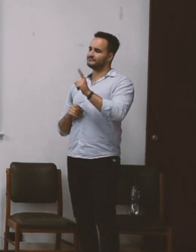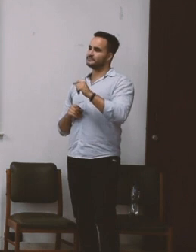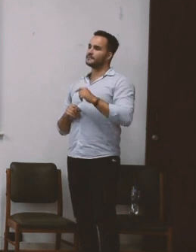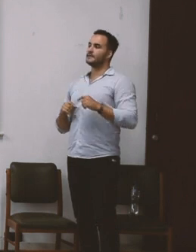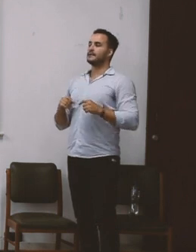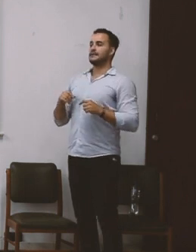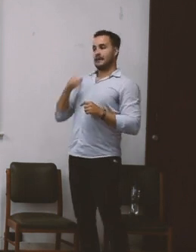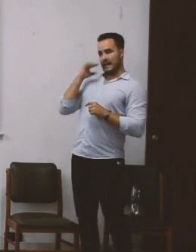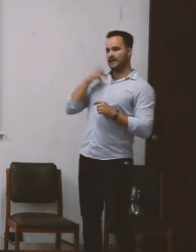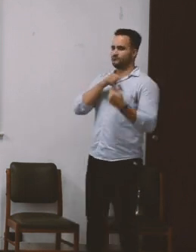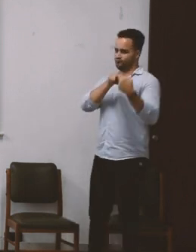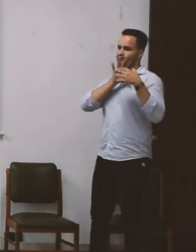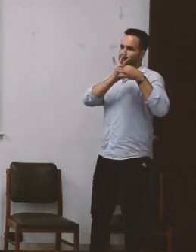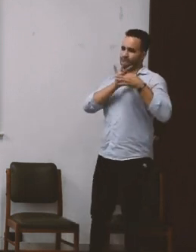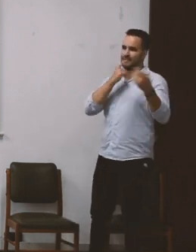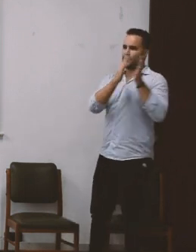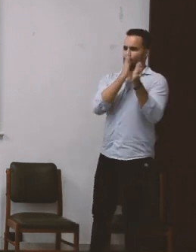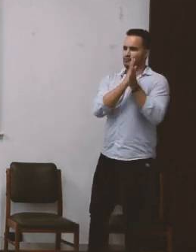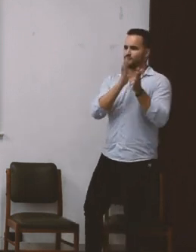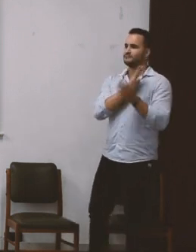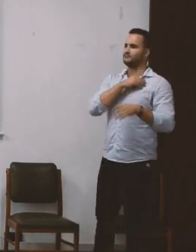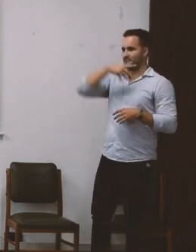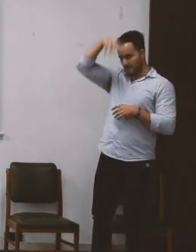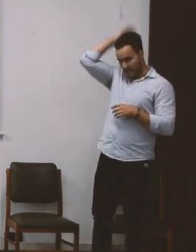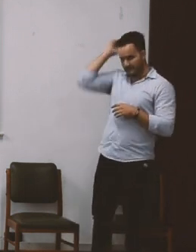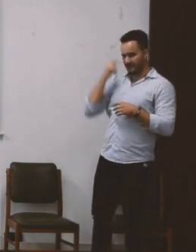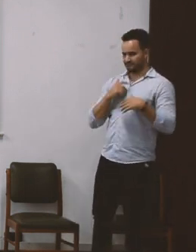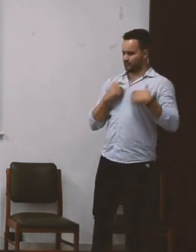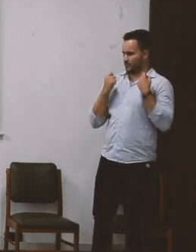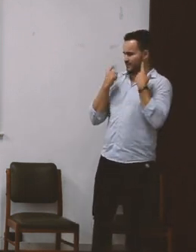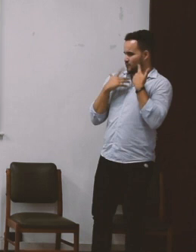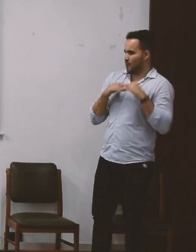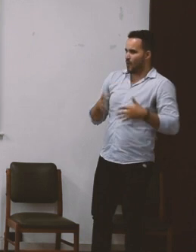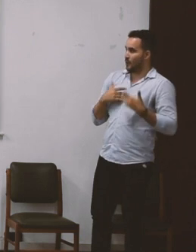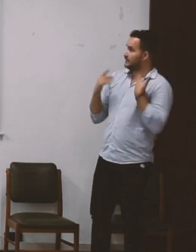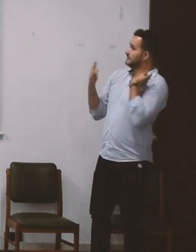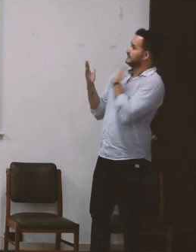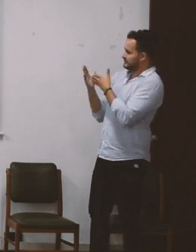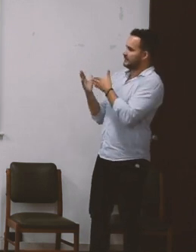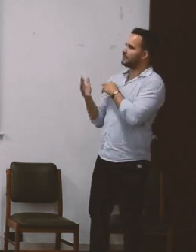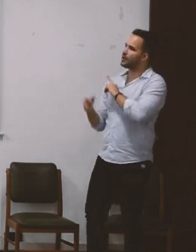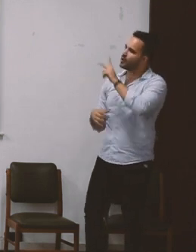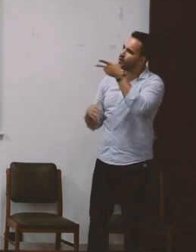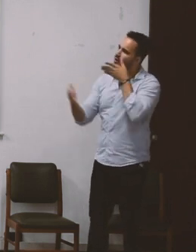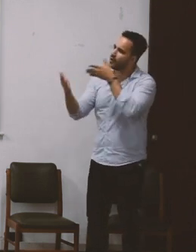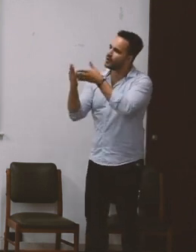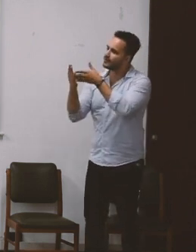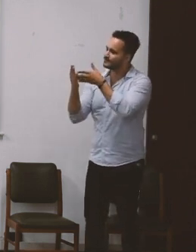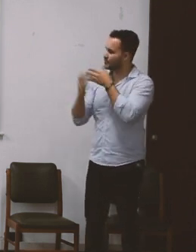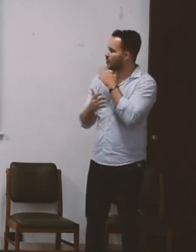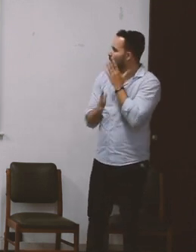movimiento maya de mujeres tejedoras explicó que no sabían cómo denunciarla sin que eso se interpretara